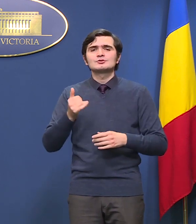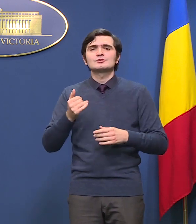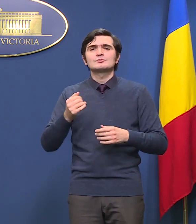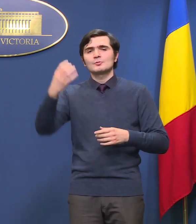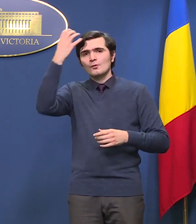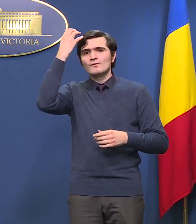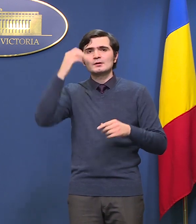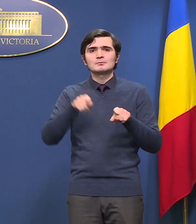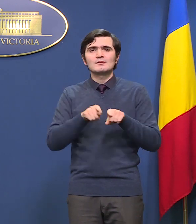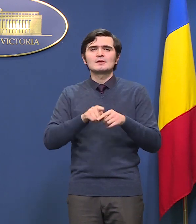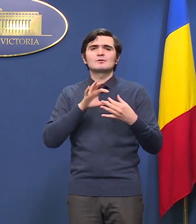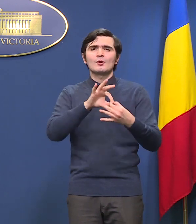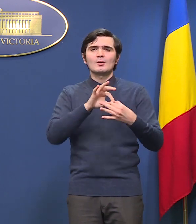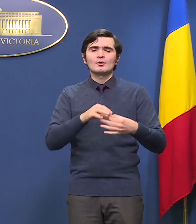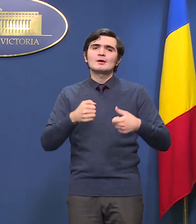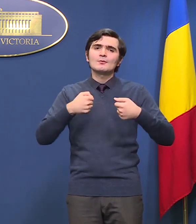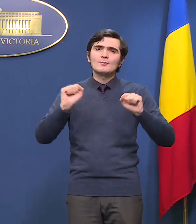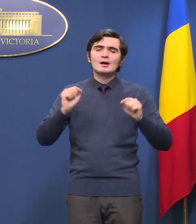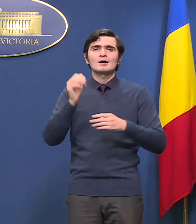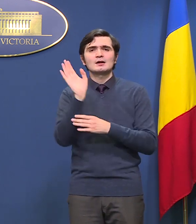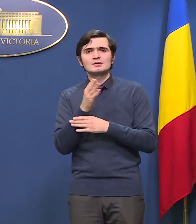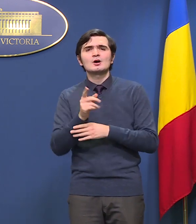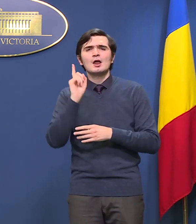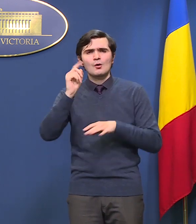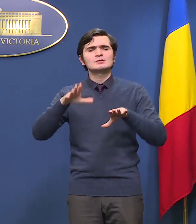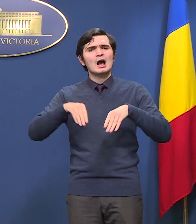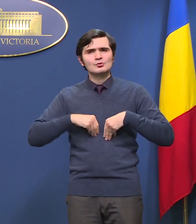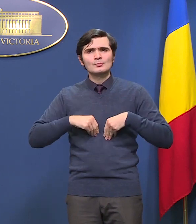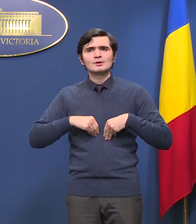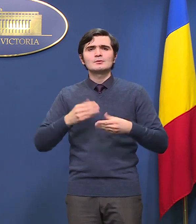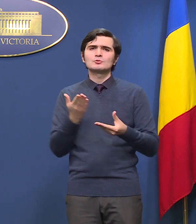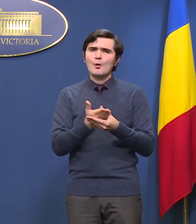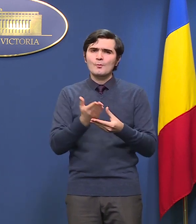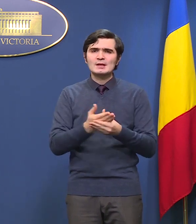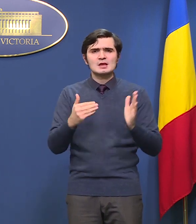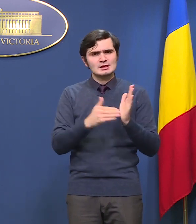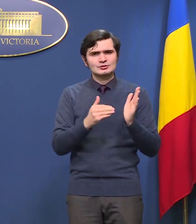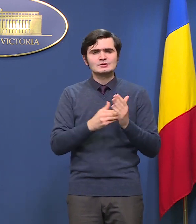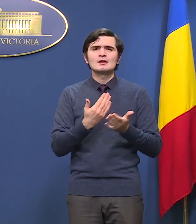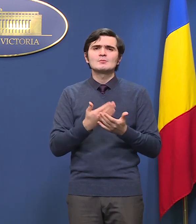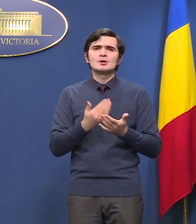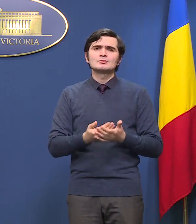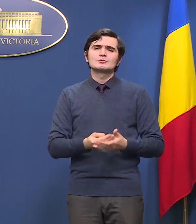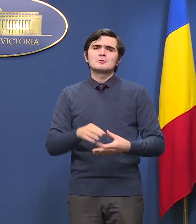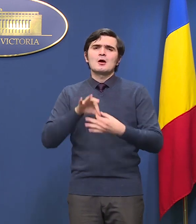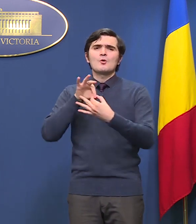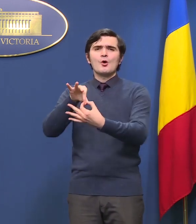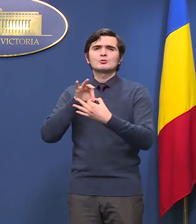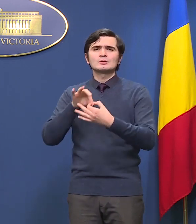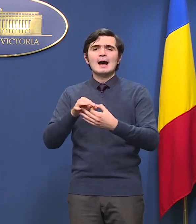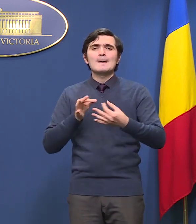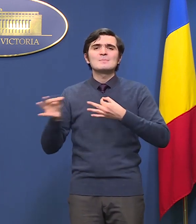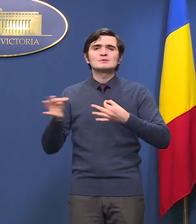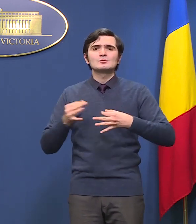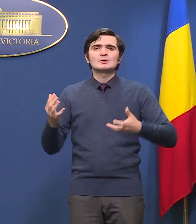cu Banca Națională, va adopta actele normative necesare pentru a coordona măsurile luate